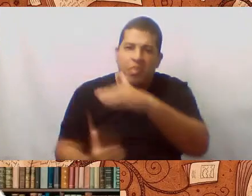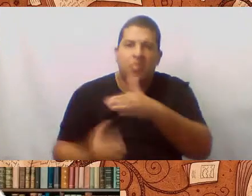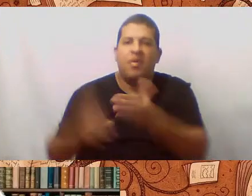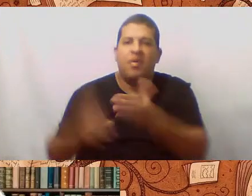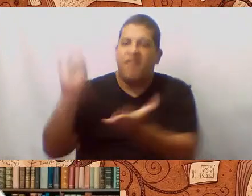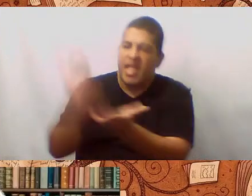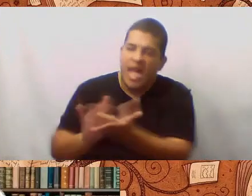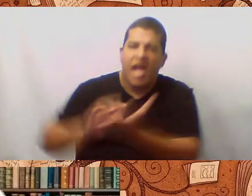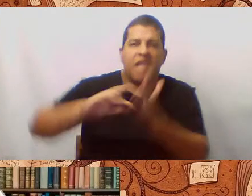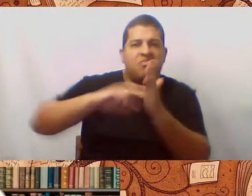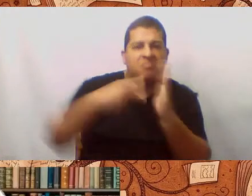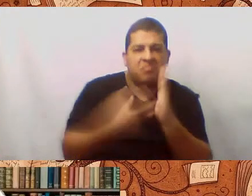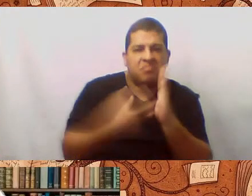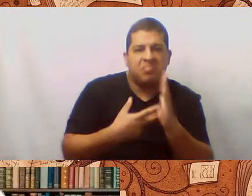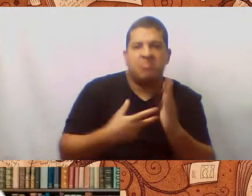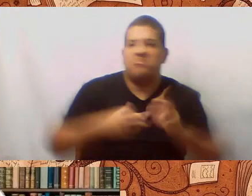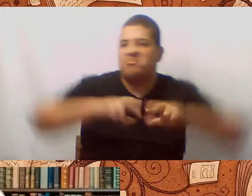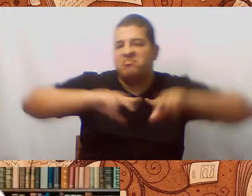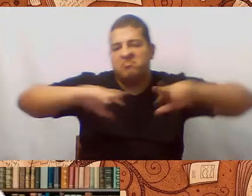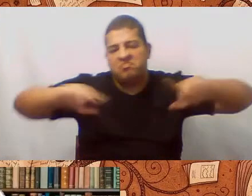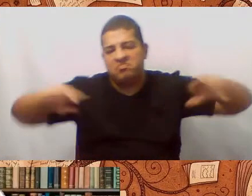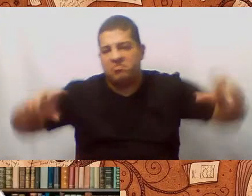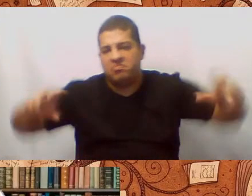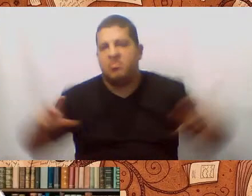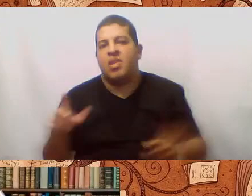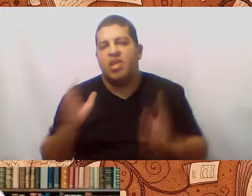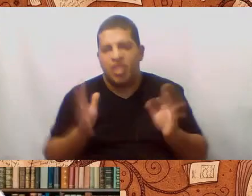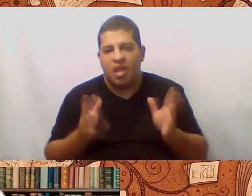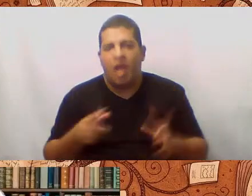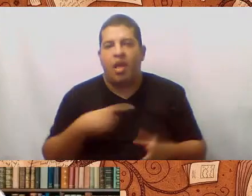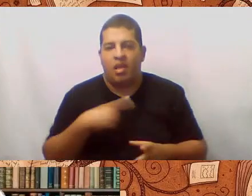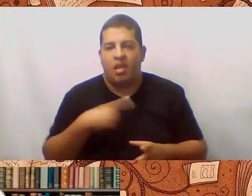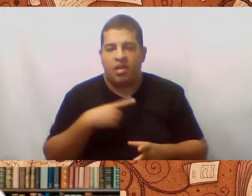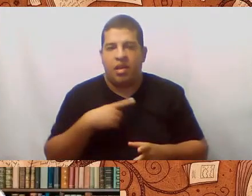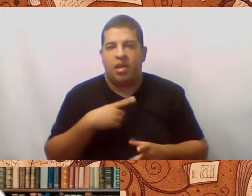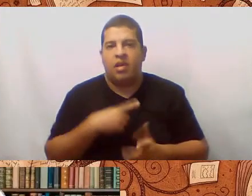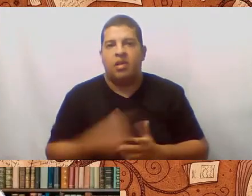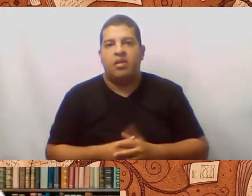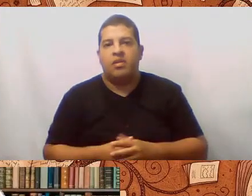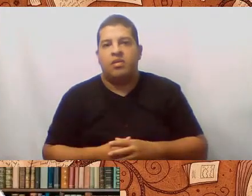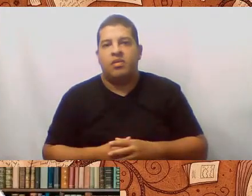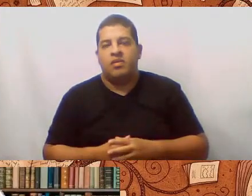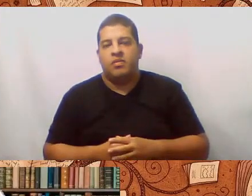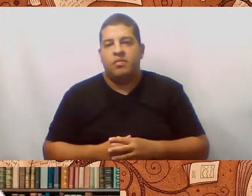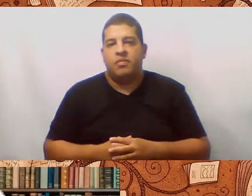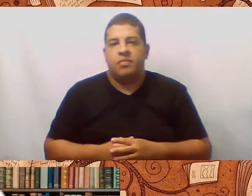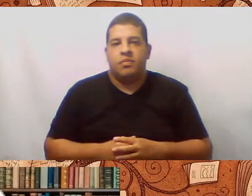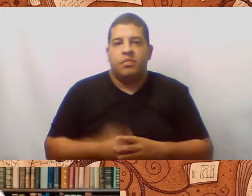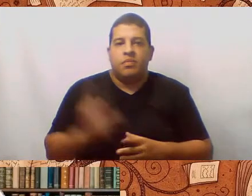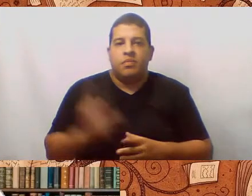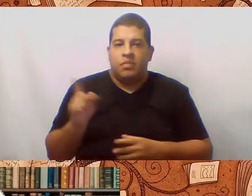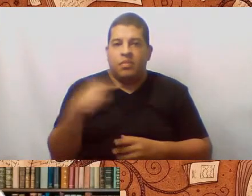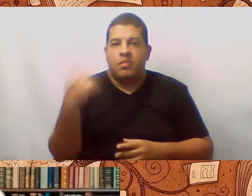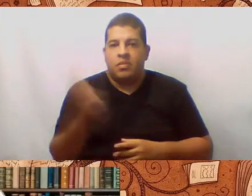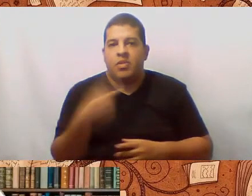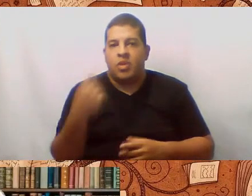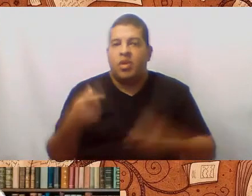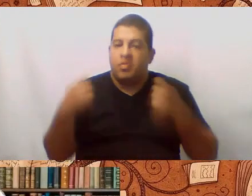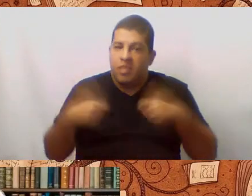eu tentei sustentar longamente através dessa conferência, e nós temos que hoje que